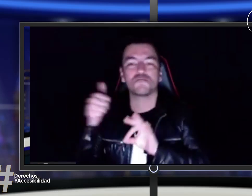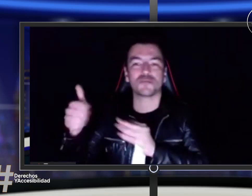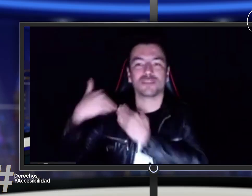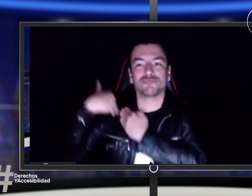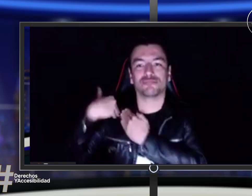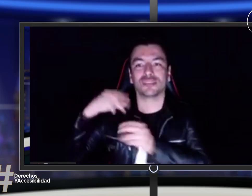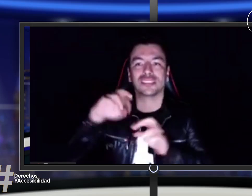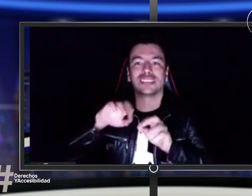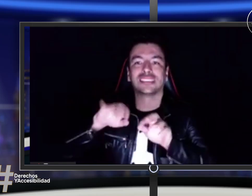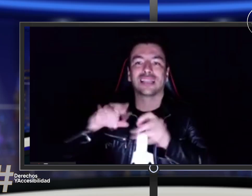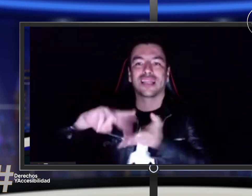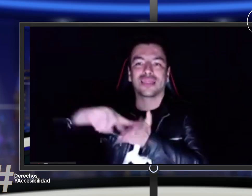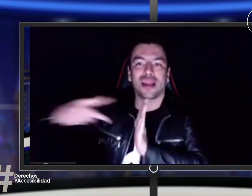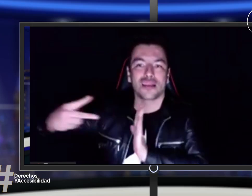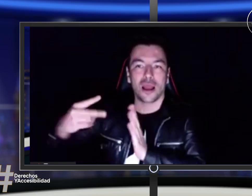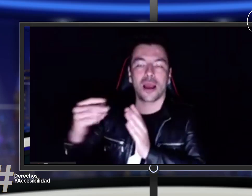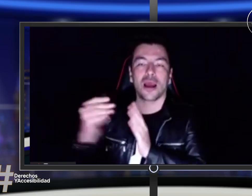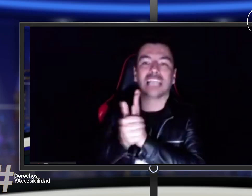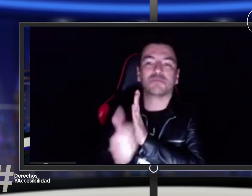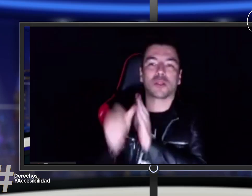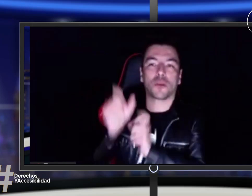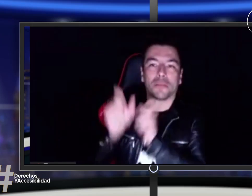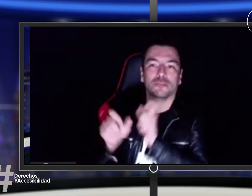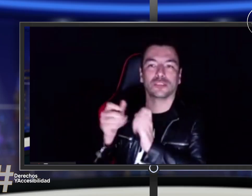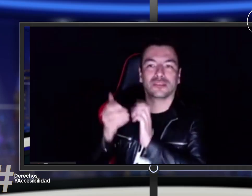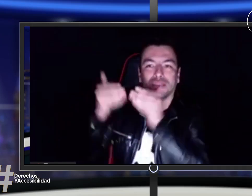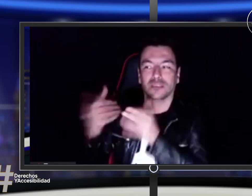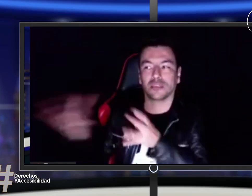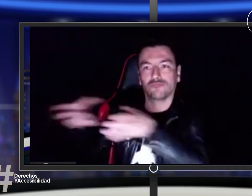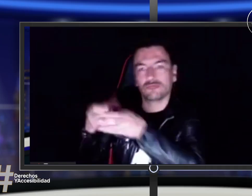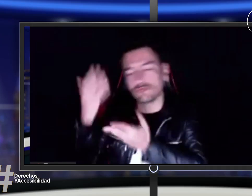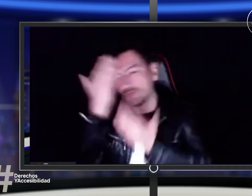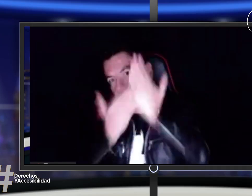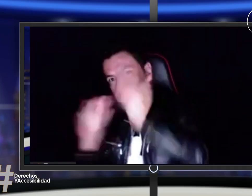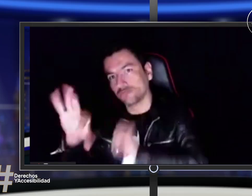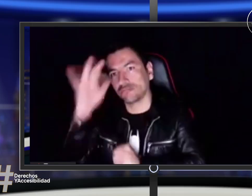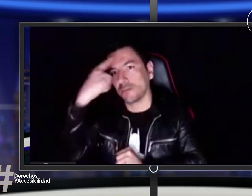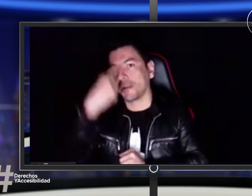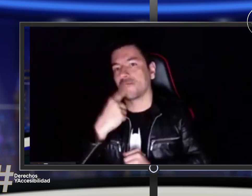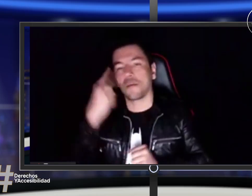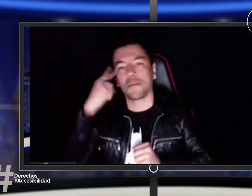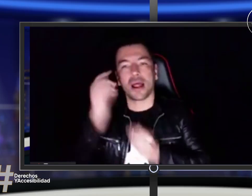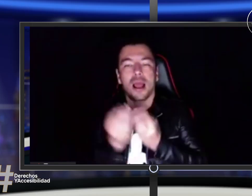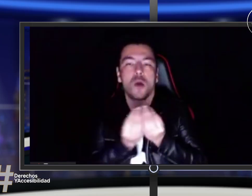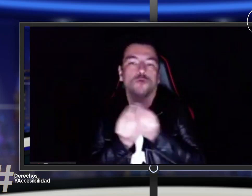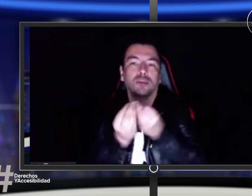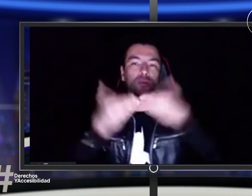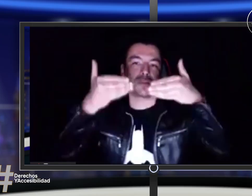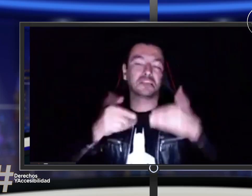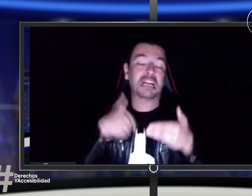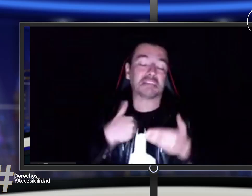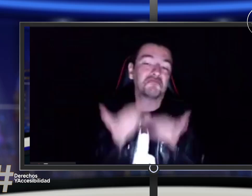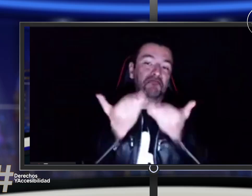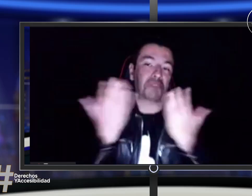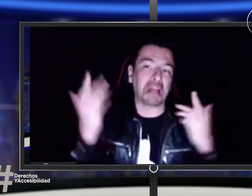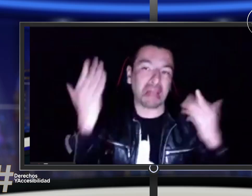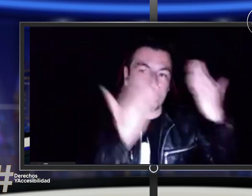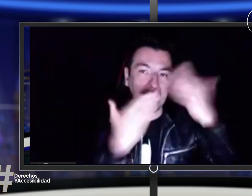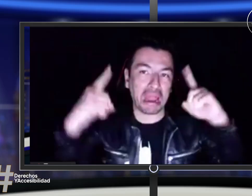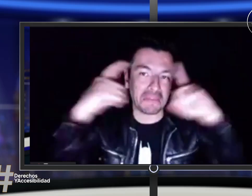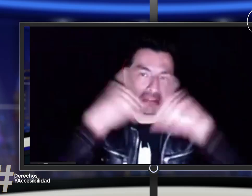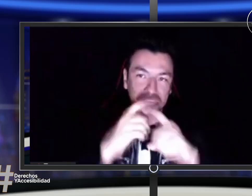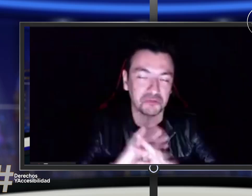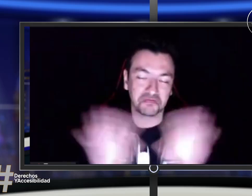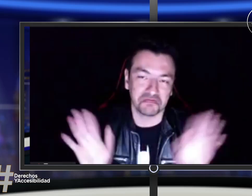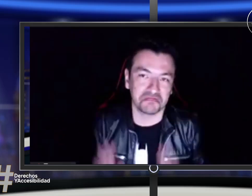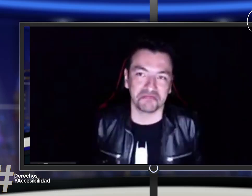candidatos, pues se pueda hacer una selección que permita que la Secretaría Técnica pues tenga el mejor perfil